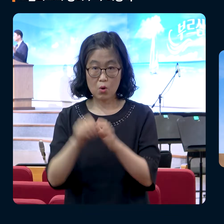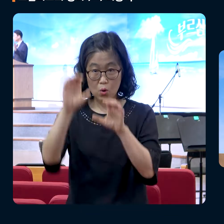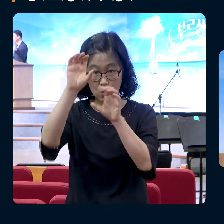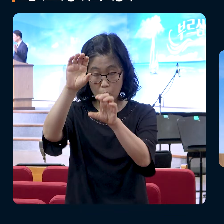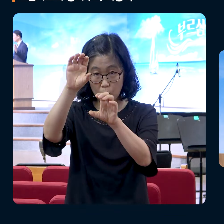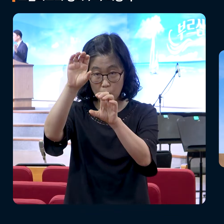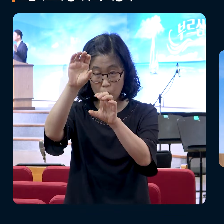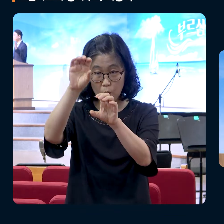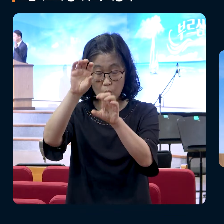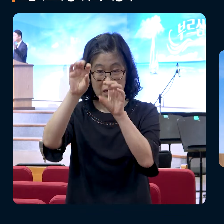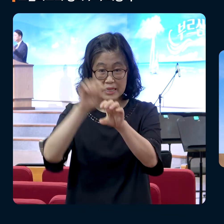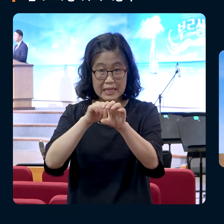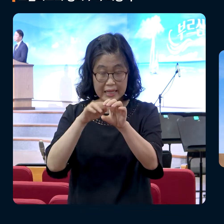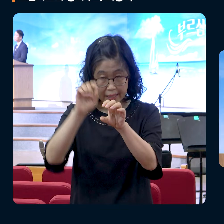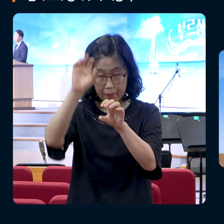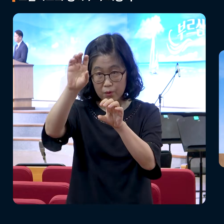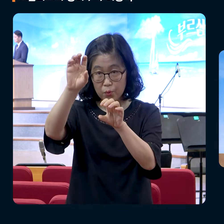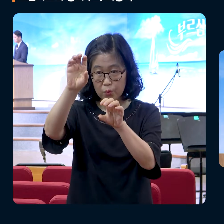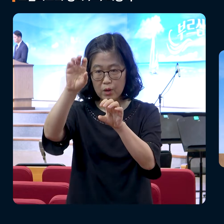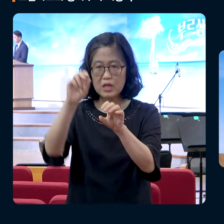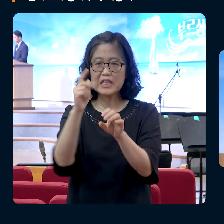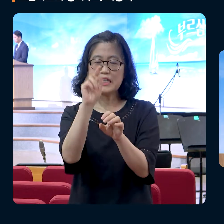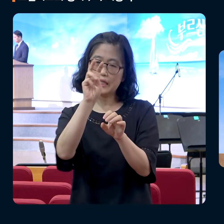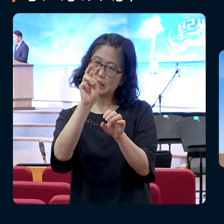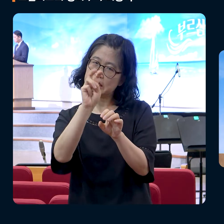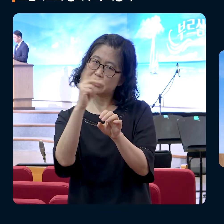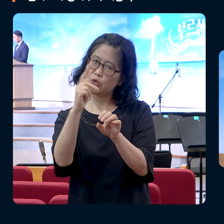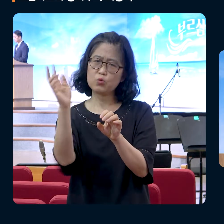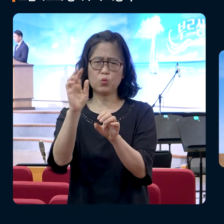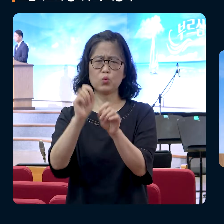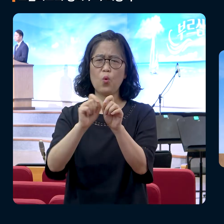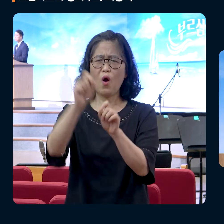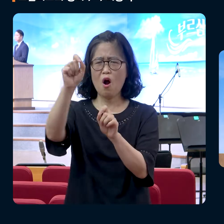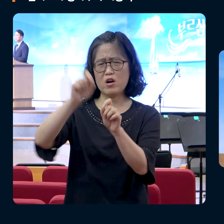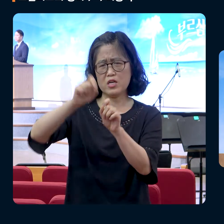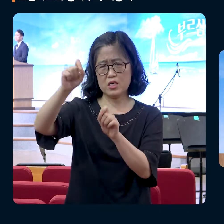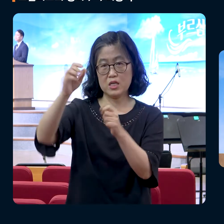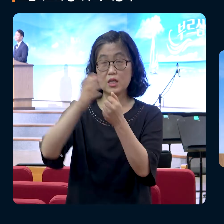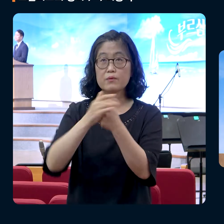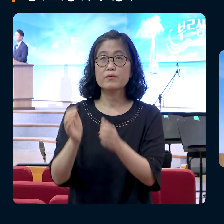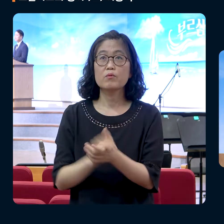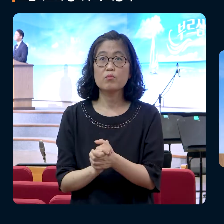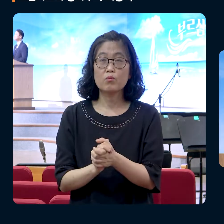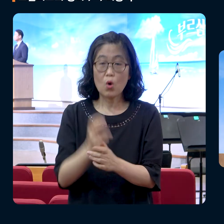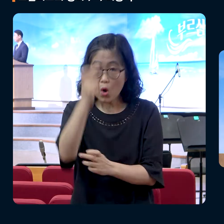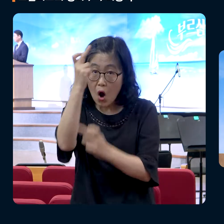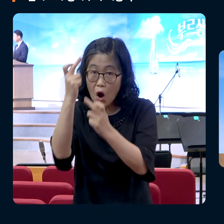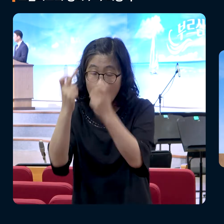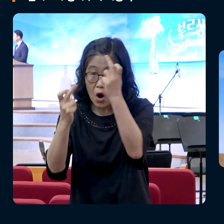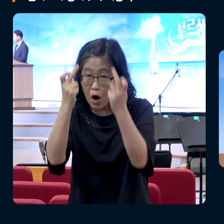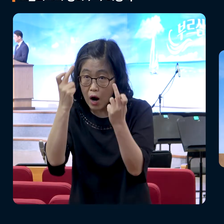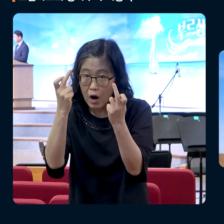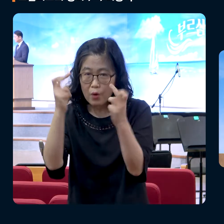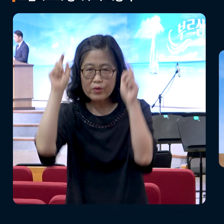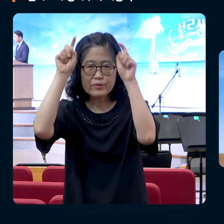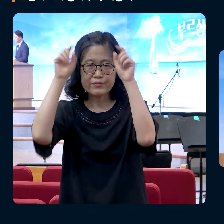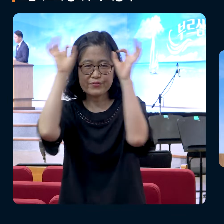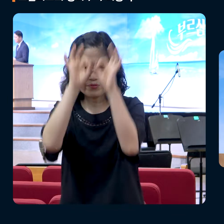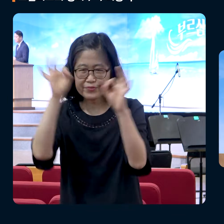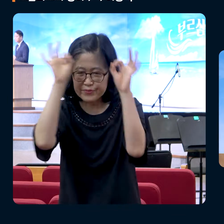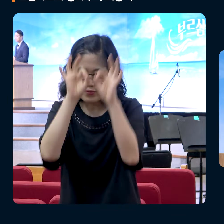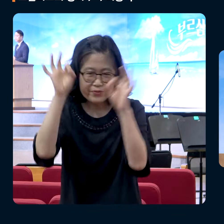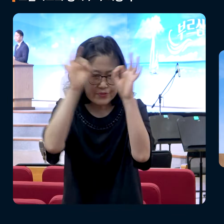다시 북쪽으로 20km를 더 올라가야 됩니다. 그러니까 요셉은 형들과 양떼를 찾아서 다시 도단으로 올라가게